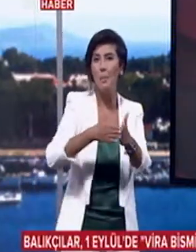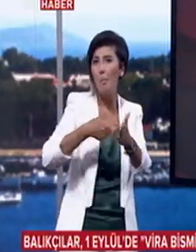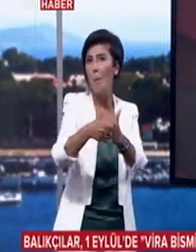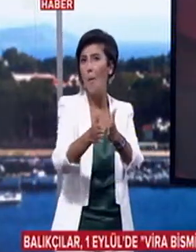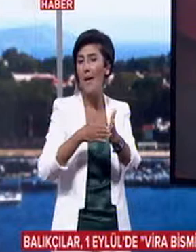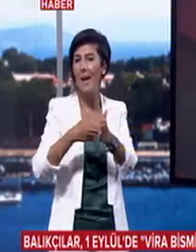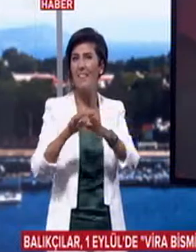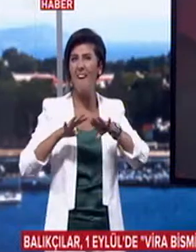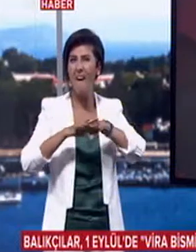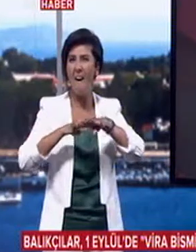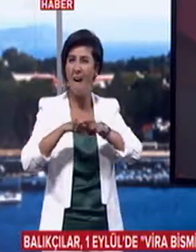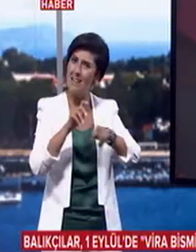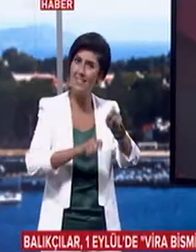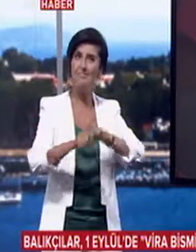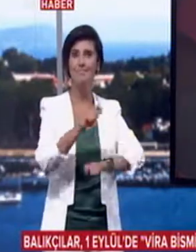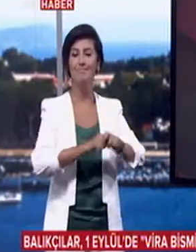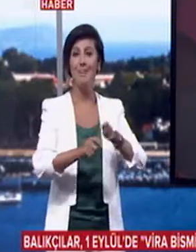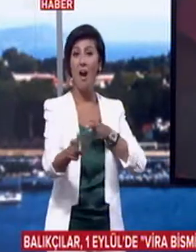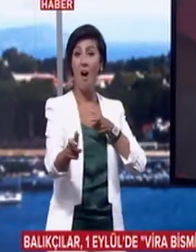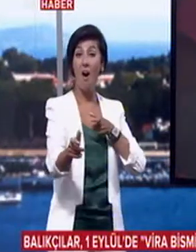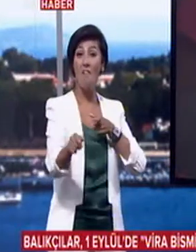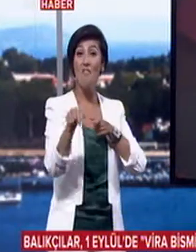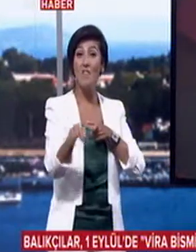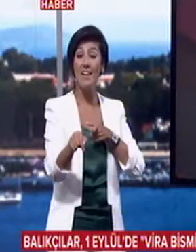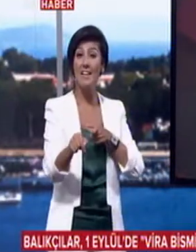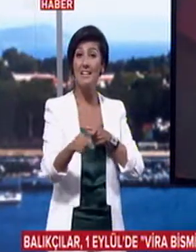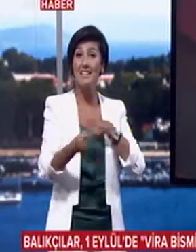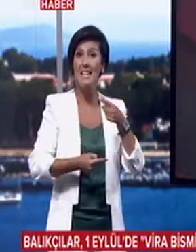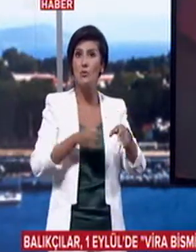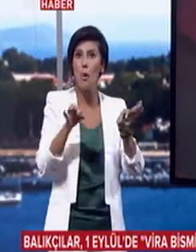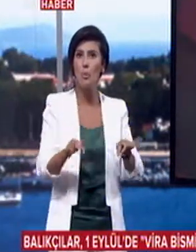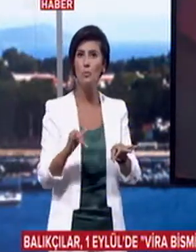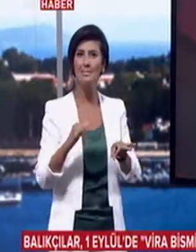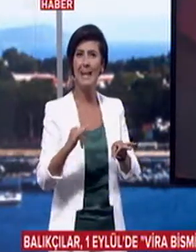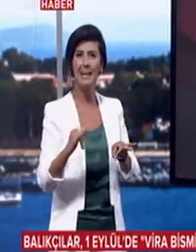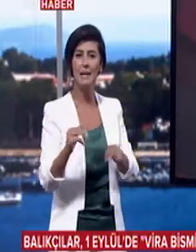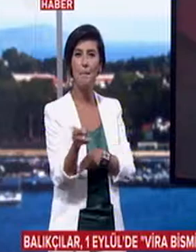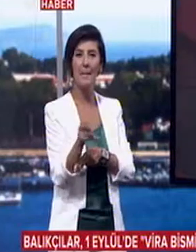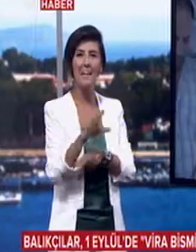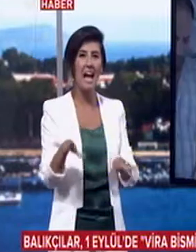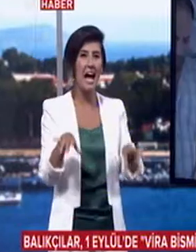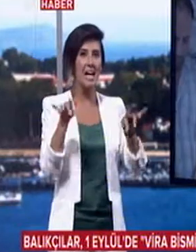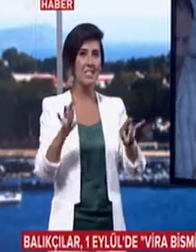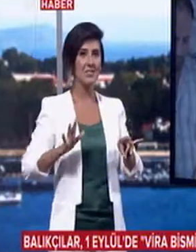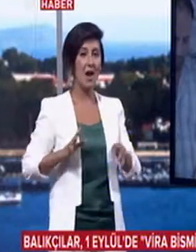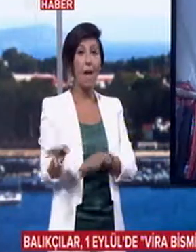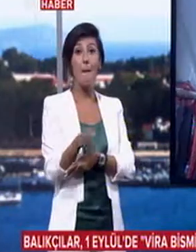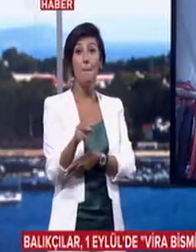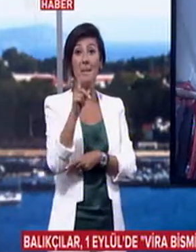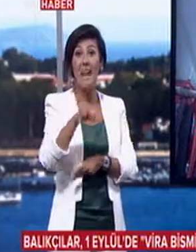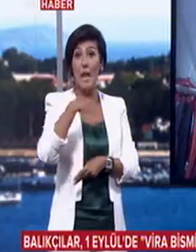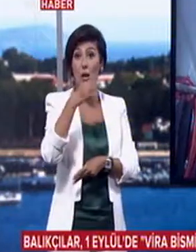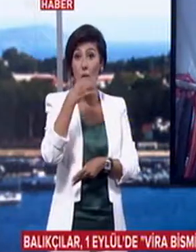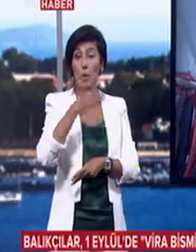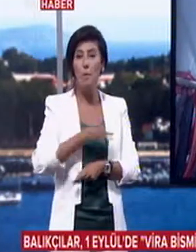Tekneler boyanıyor, ağlar onarılıyor. Avlanma sezonuna sayılı günler kala balıkçılar hazırlıklarını sürdürüyor.